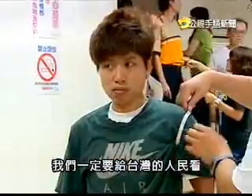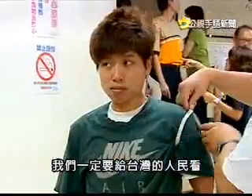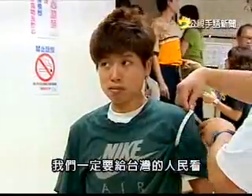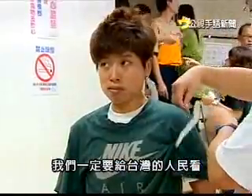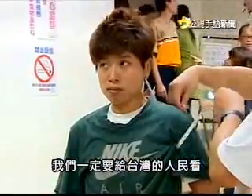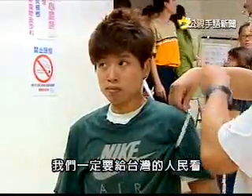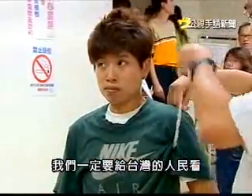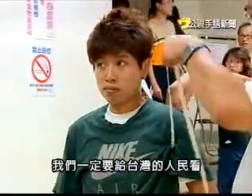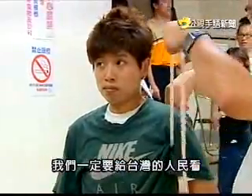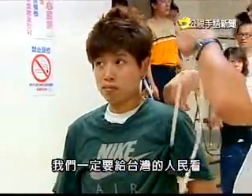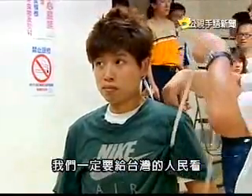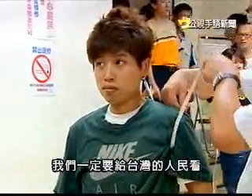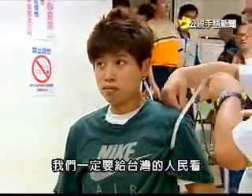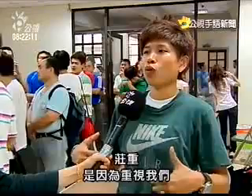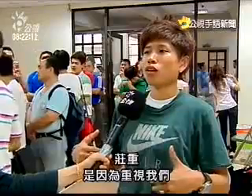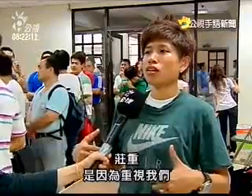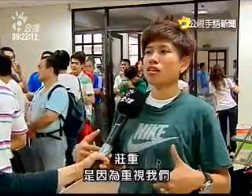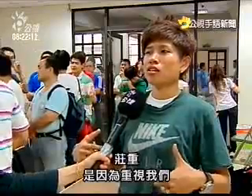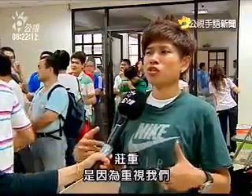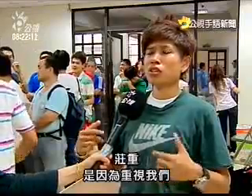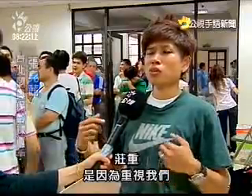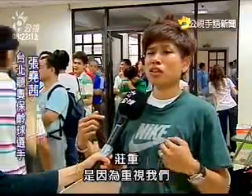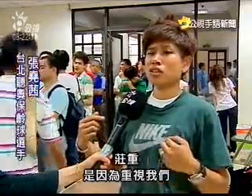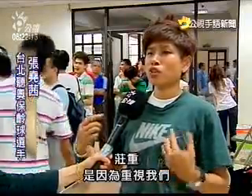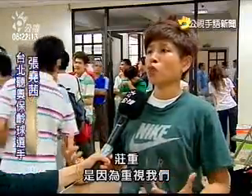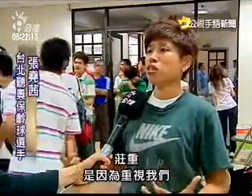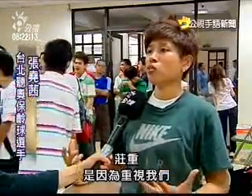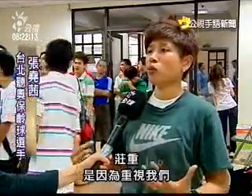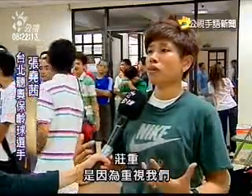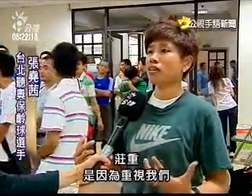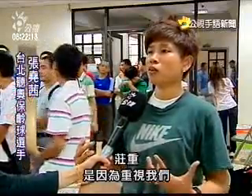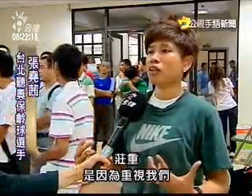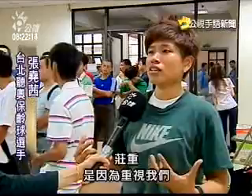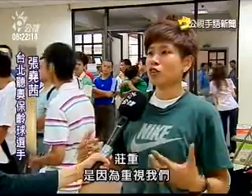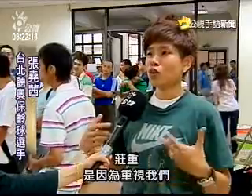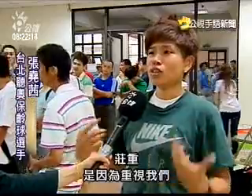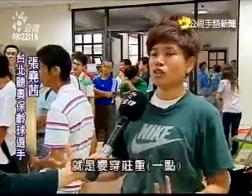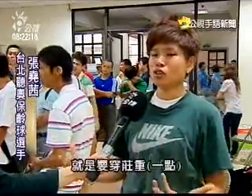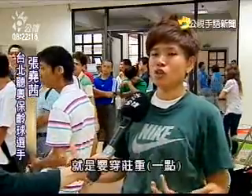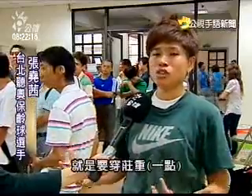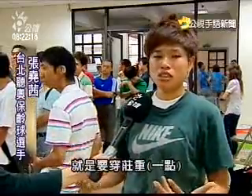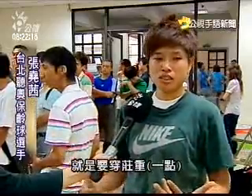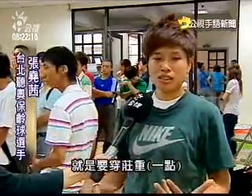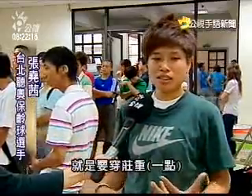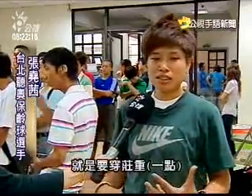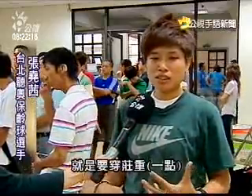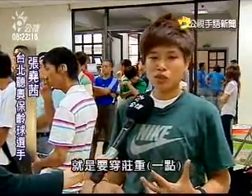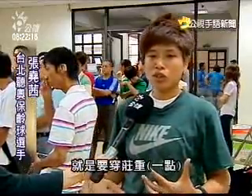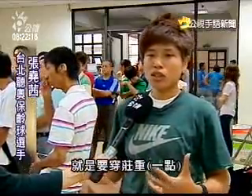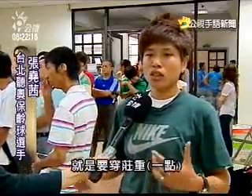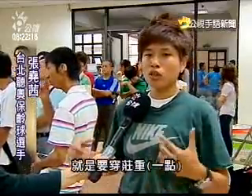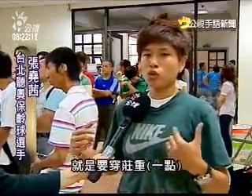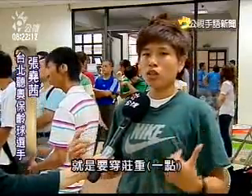的人们看，完了，是因为我是我们，对，若是我要穿